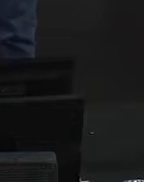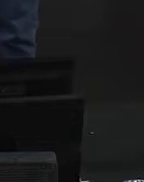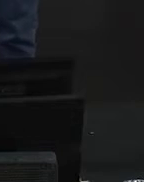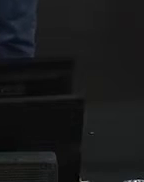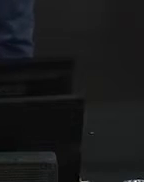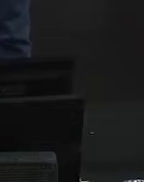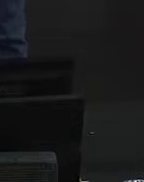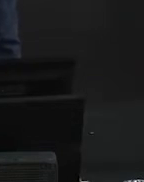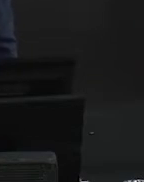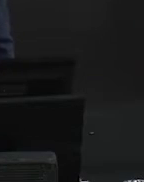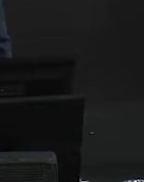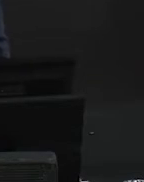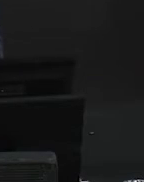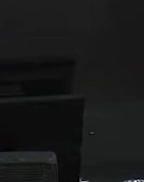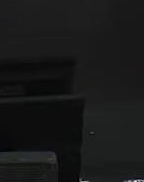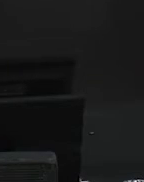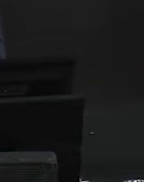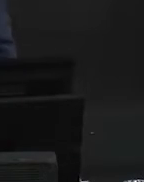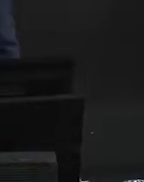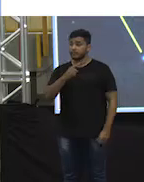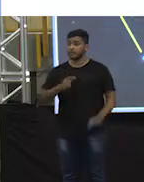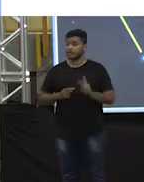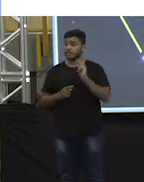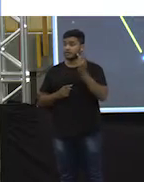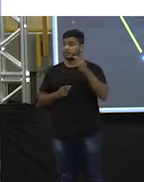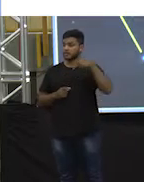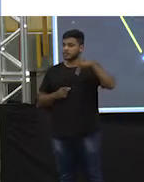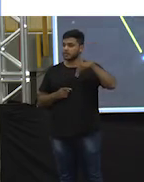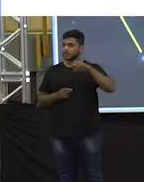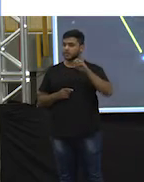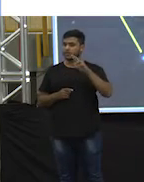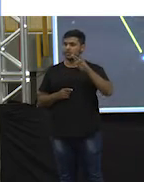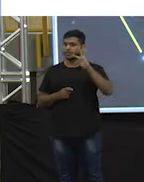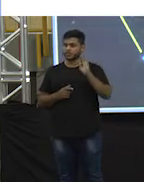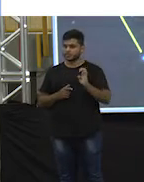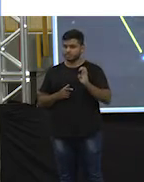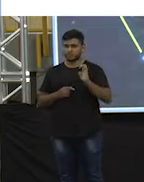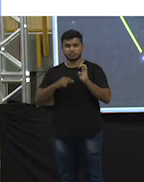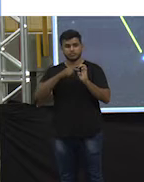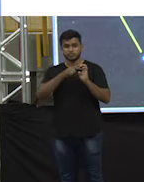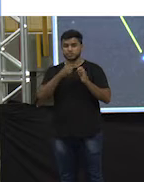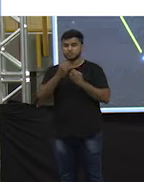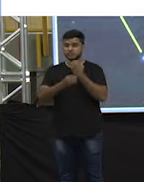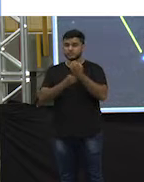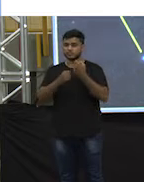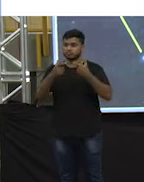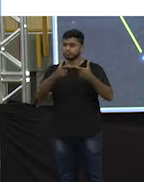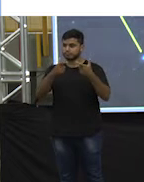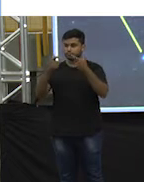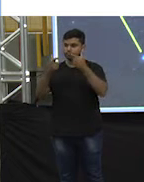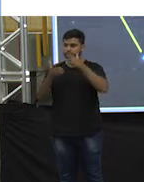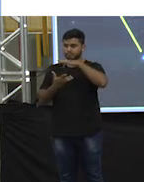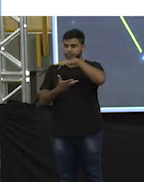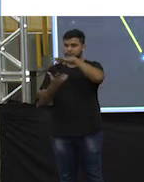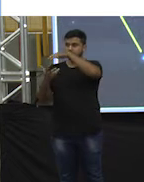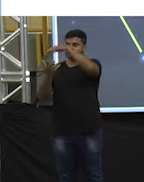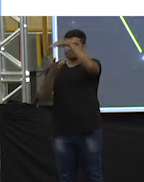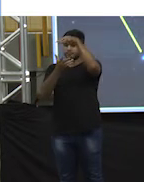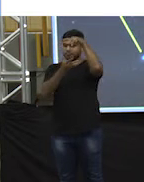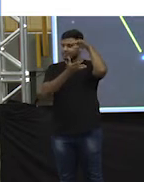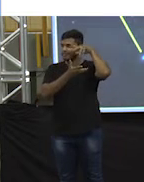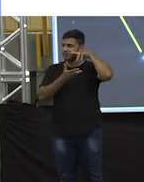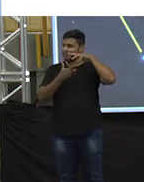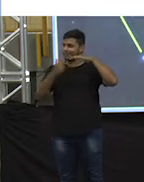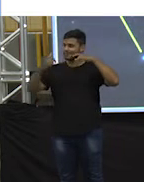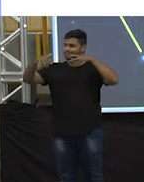Posicionamento no hemisfério norte, já que a gente está falando aí de localização, orientação pelos astros. Observe essas